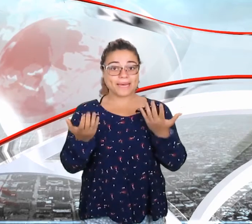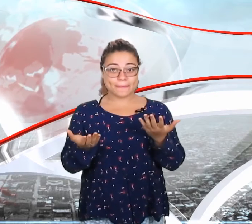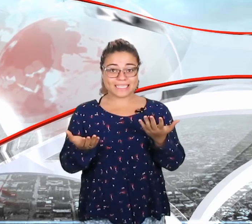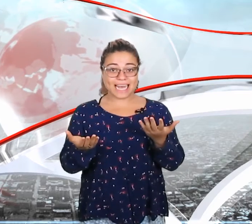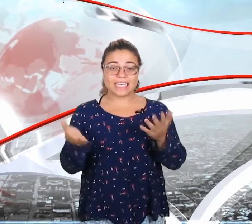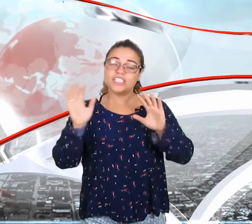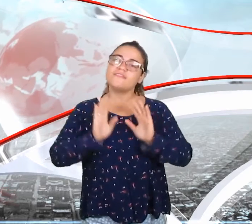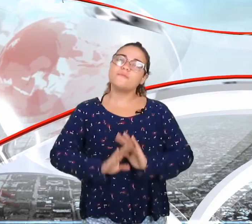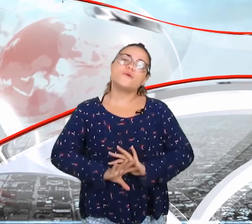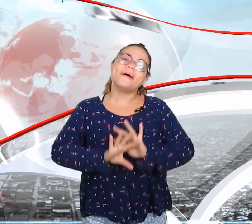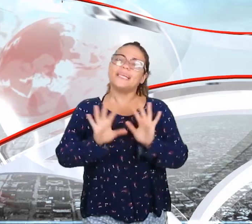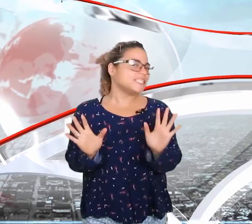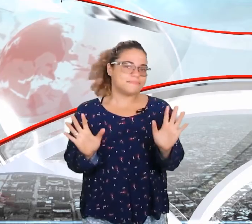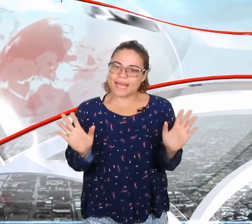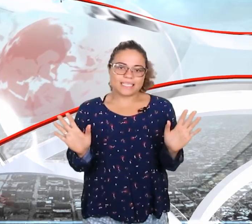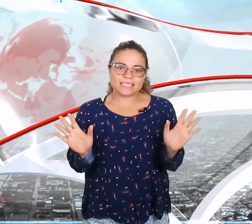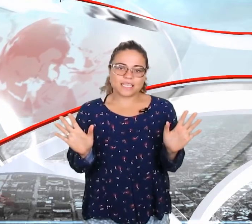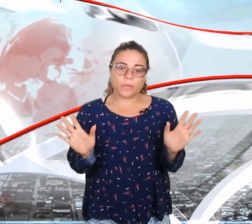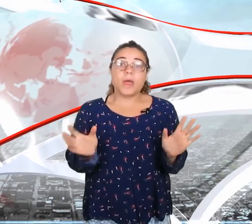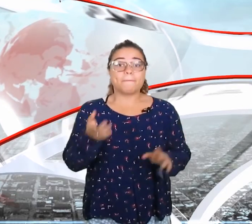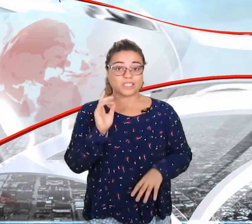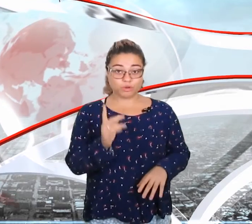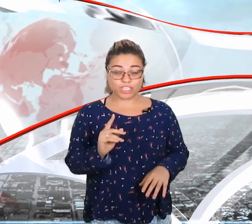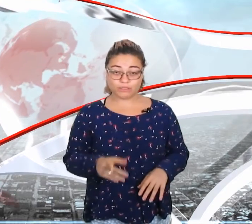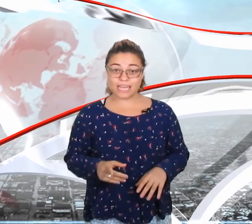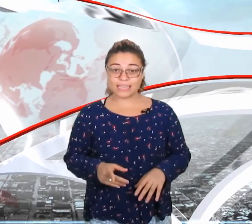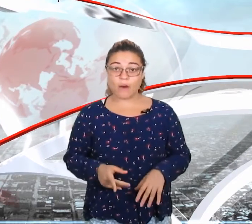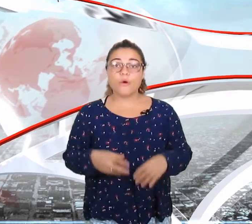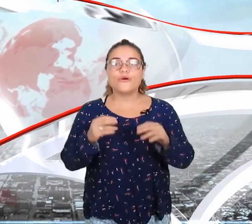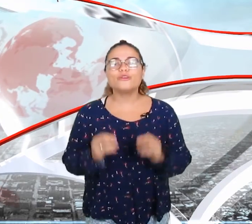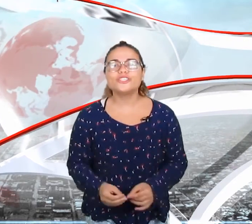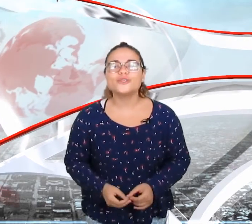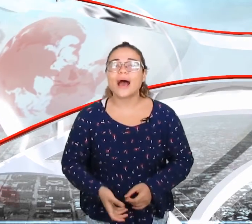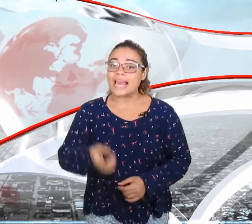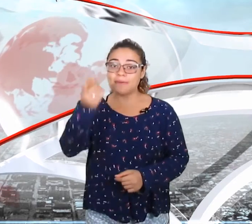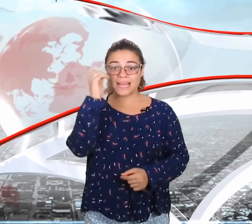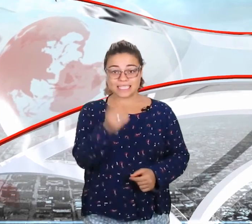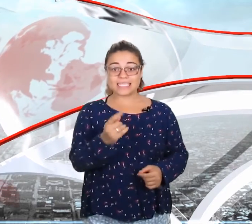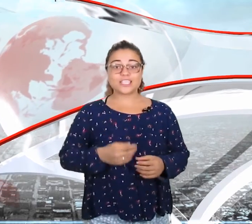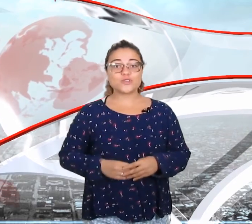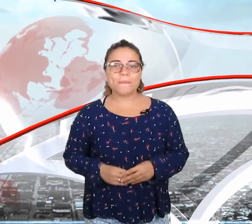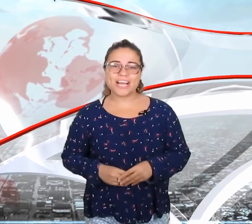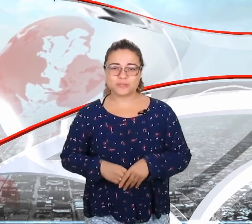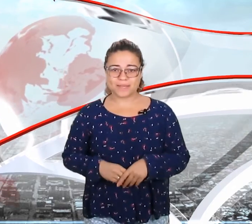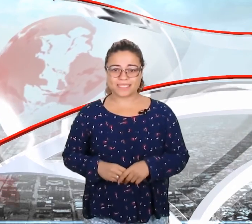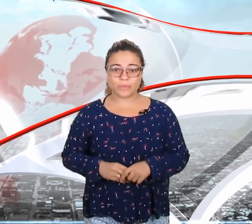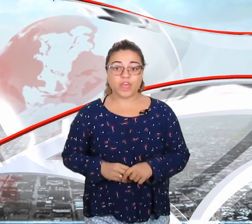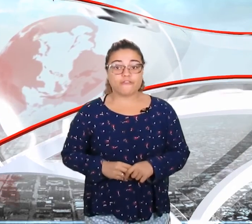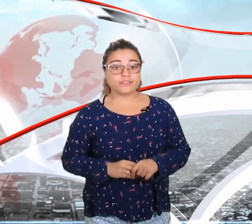Semana passada tivemos uma belíssima arrecadação, mas o mutirão de Natal continua e precisa da sua participação. Você